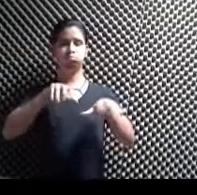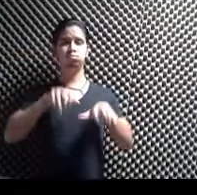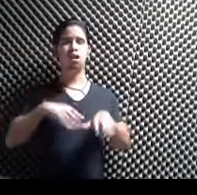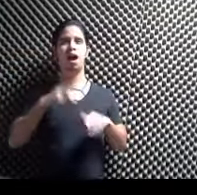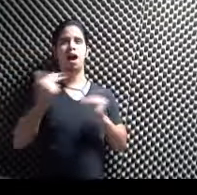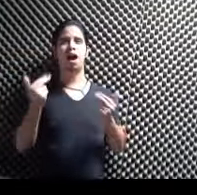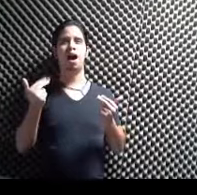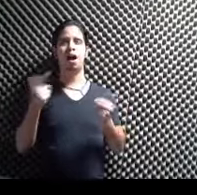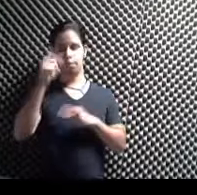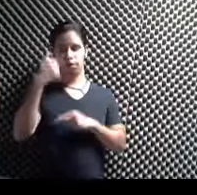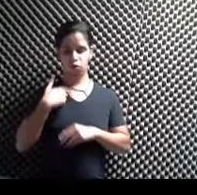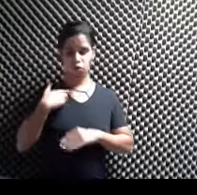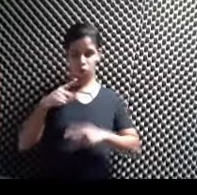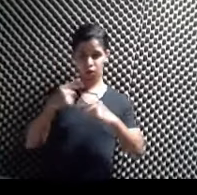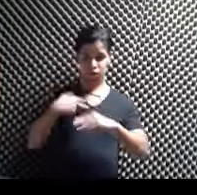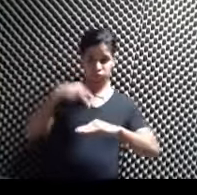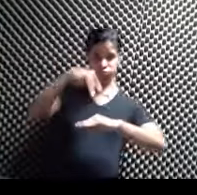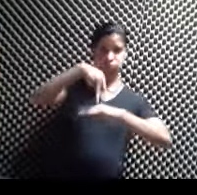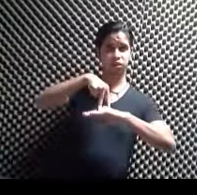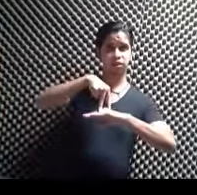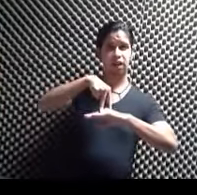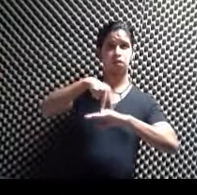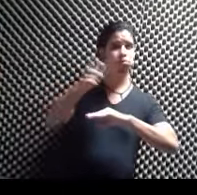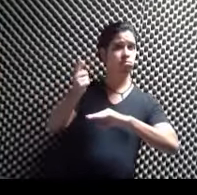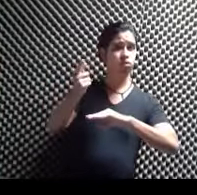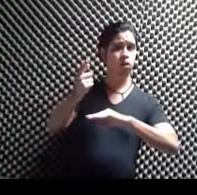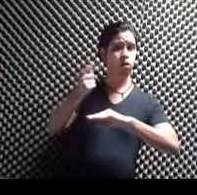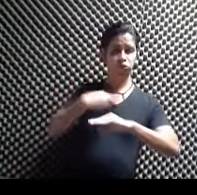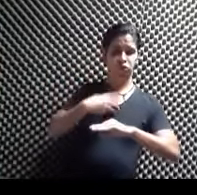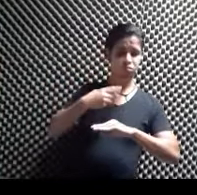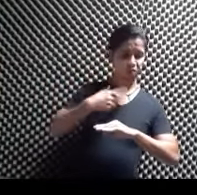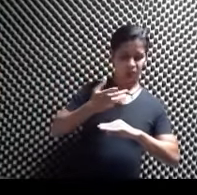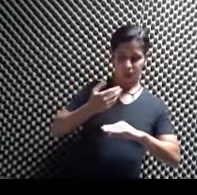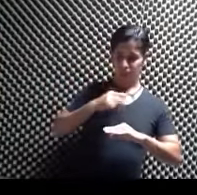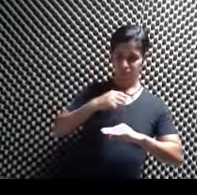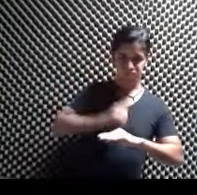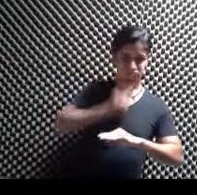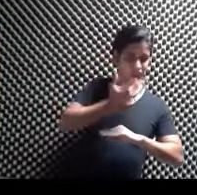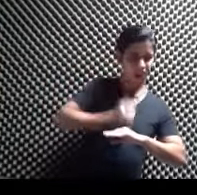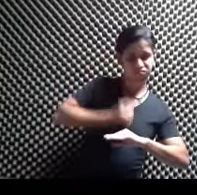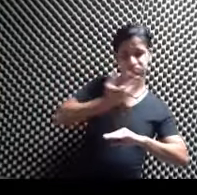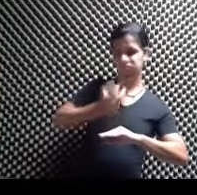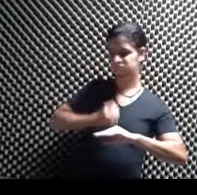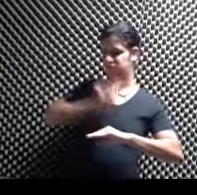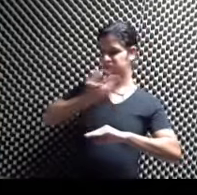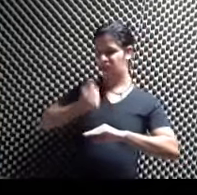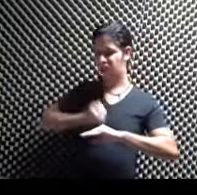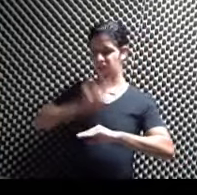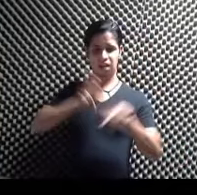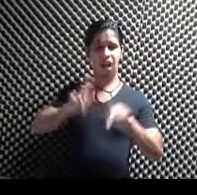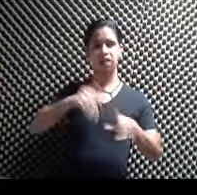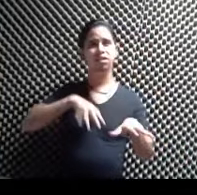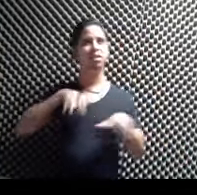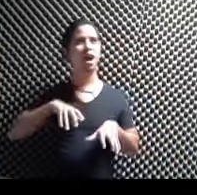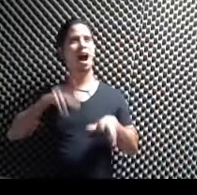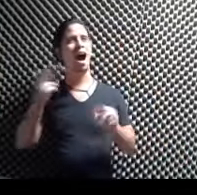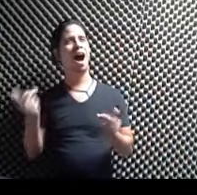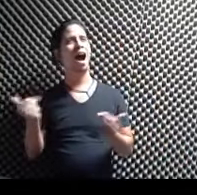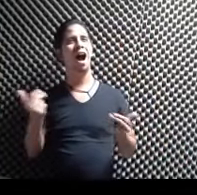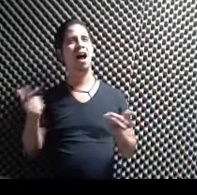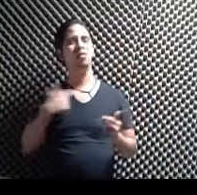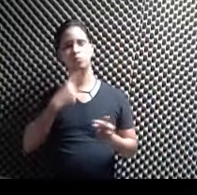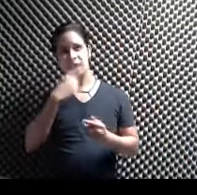Es burlarse de mí y yo lo acepto para desahogarme. Mientras tú un desahogo en realidad. Oh, Dios sí, mío. Sí, cuando me pongo a